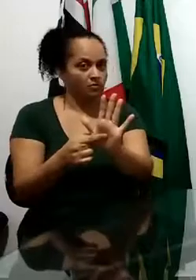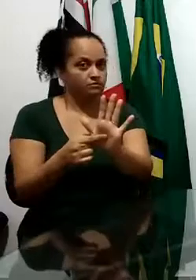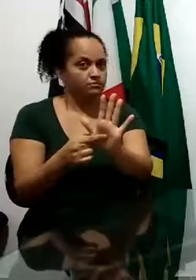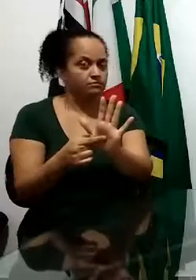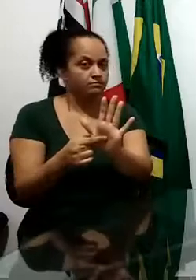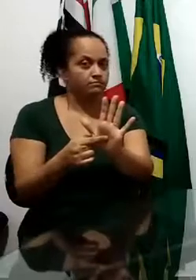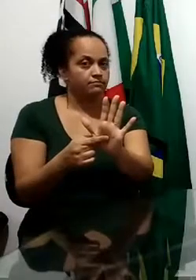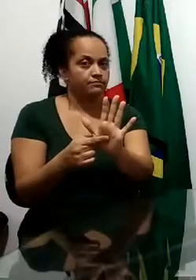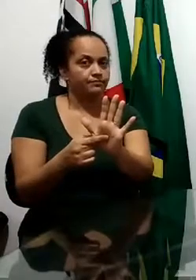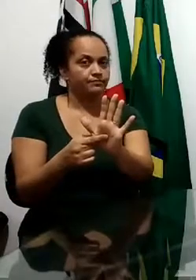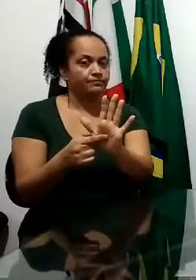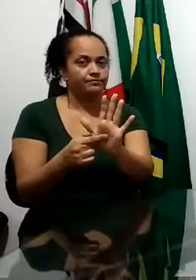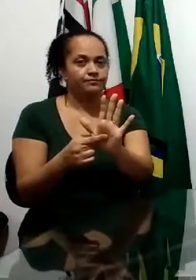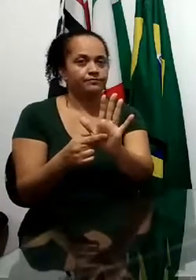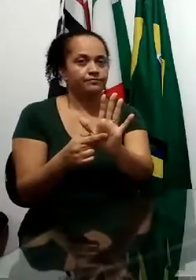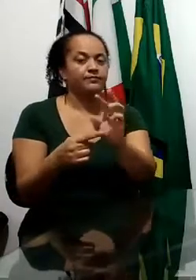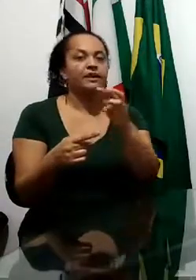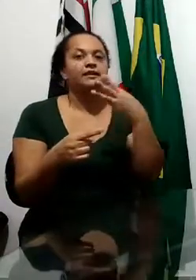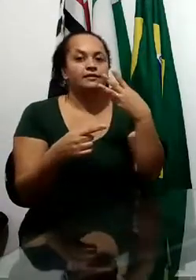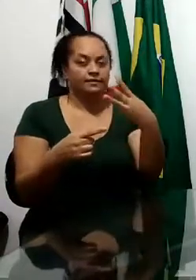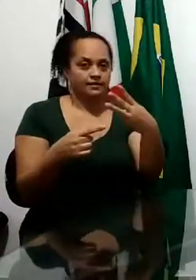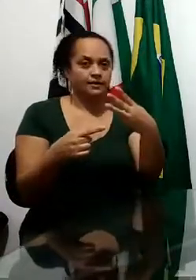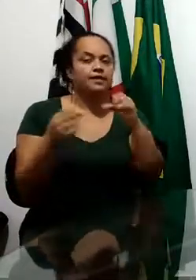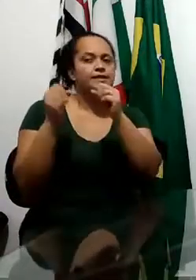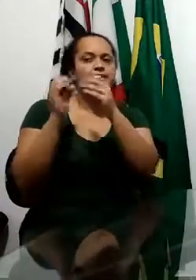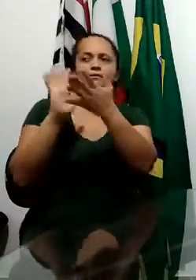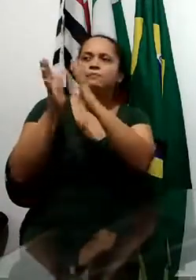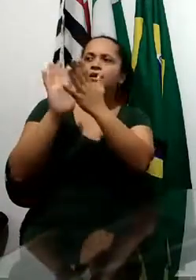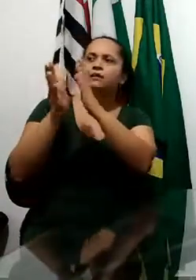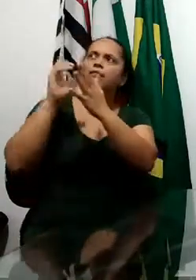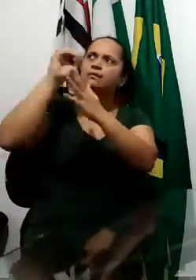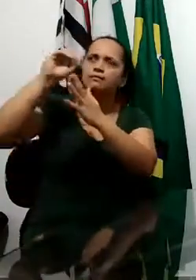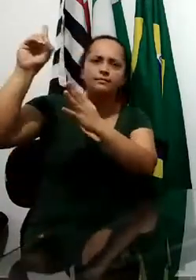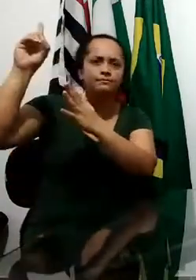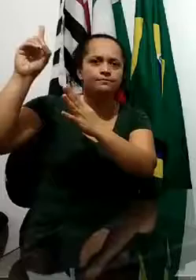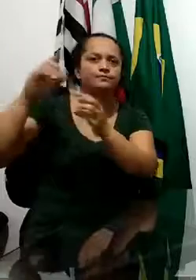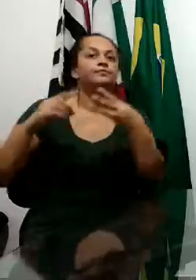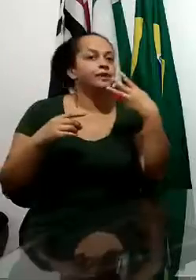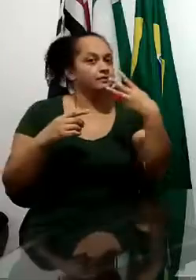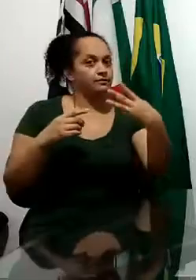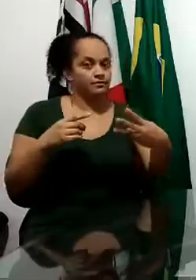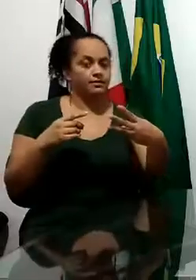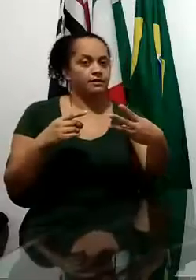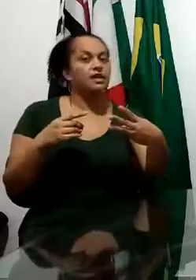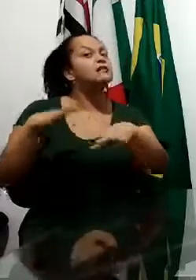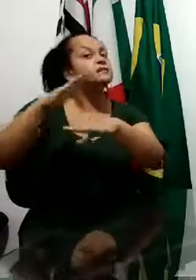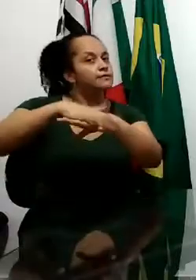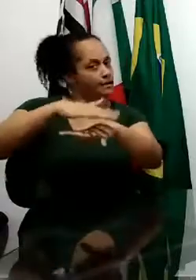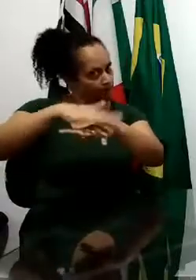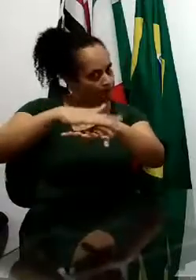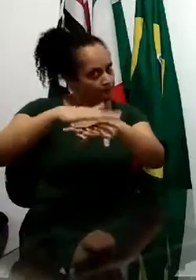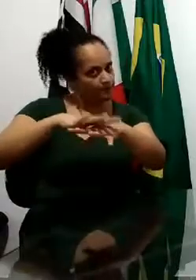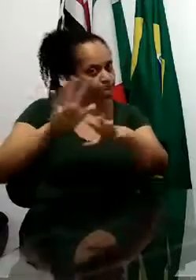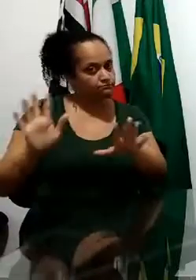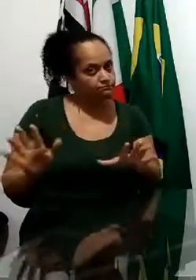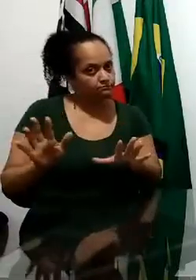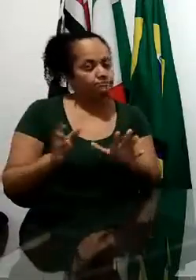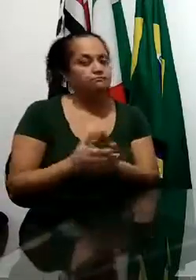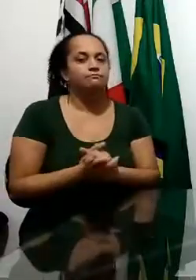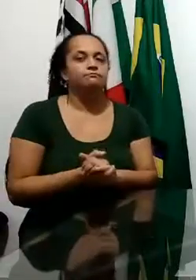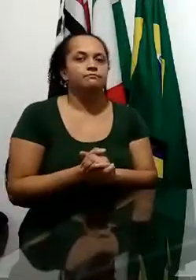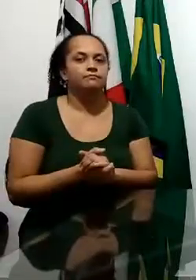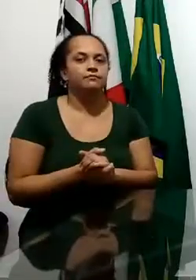coisa, 3 dons que falam alguma coisa e 3 dons que fazem alguma coisa.